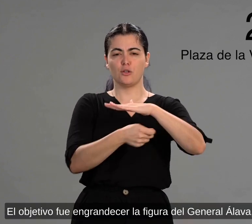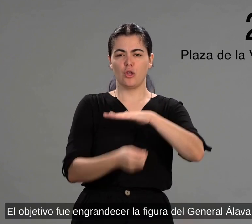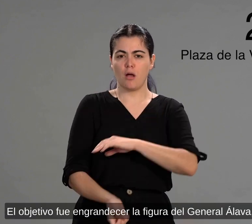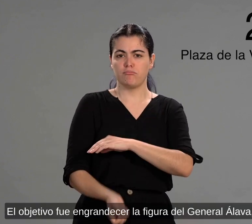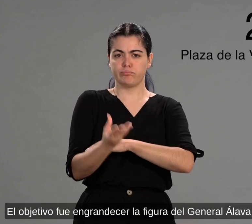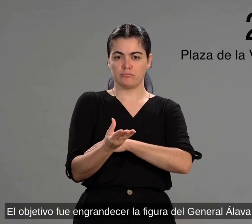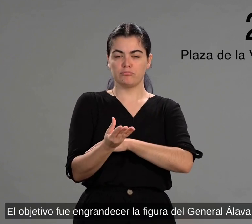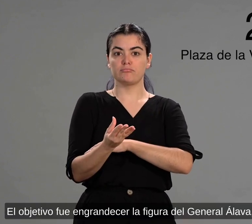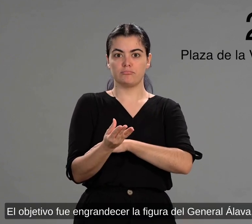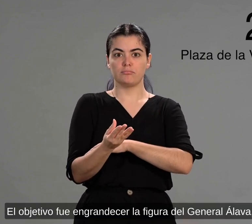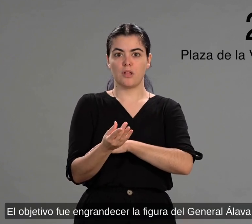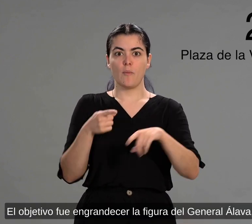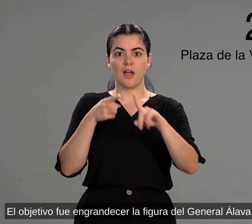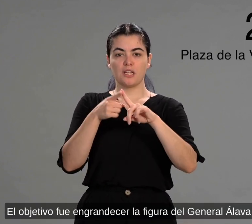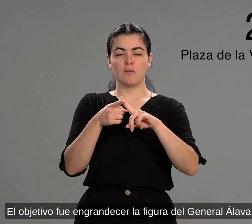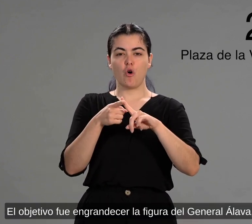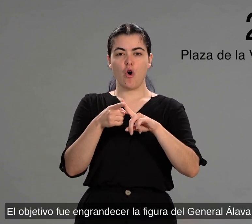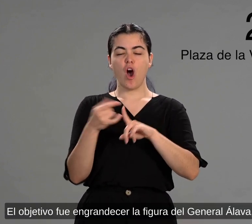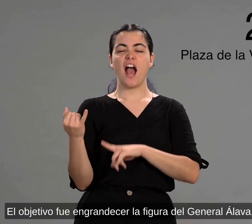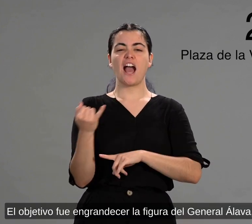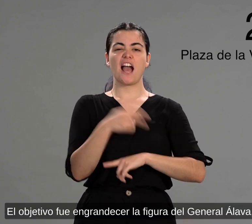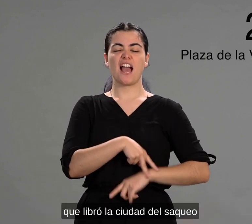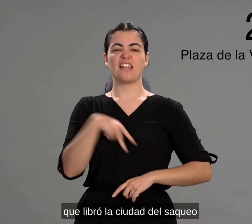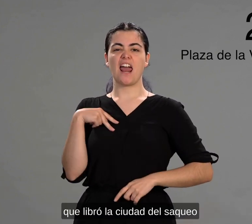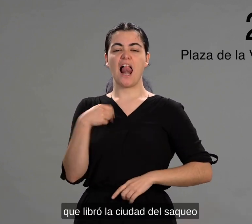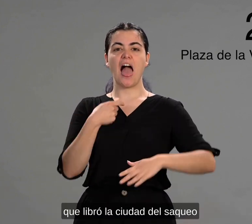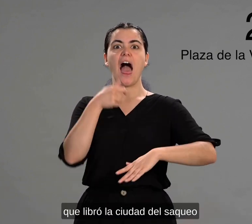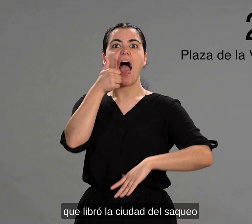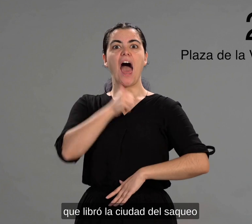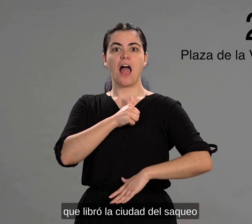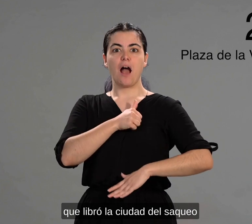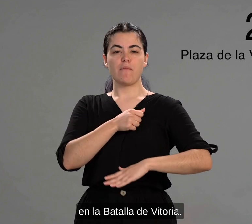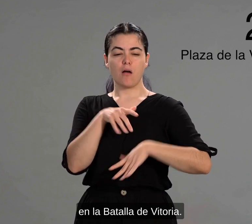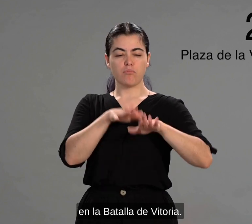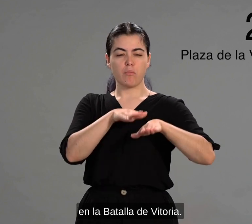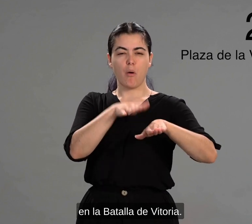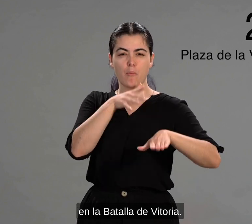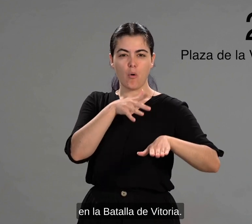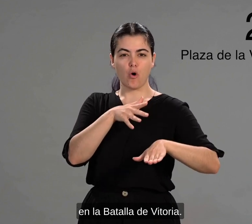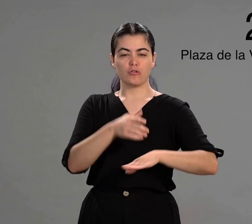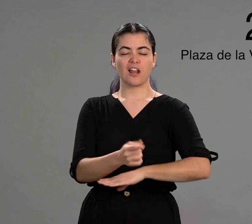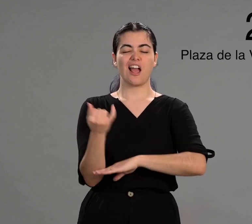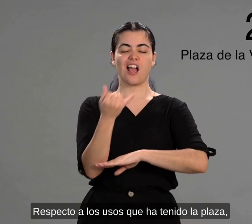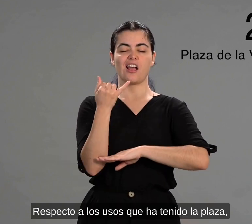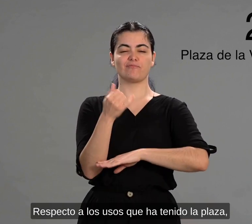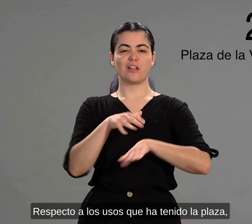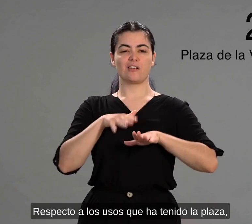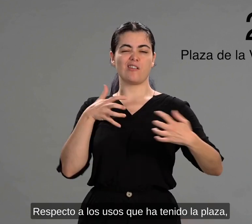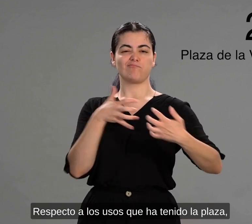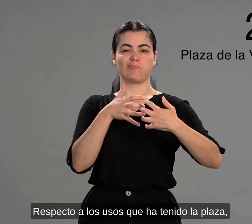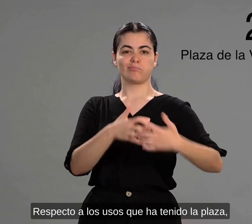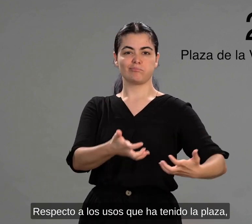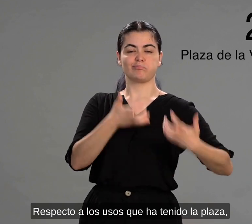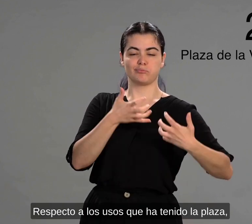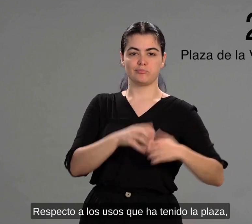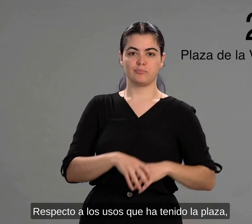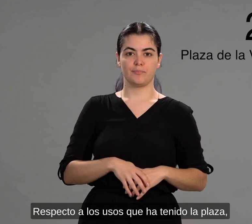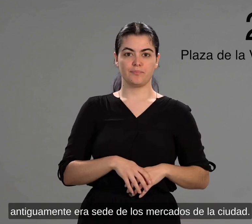objetivo fue engrandecer la figura del general Álava que libró a la ciudad del saqueo en la Batalla de Vitoria. Respecto a los usos que ha tenido la plaza,